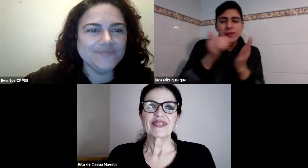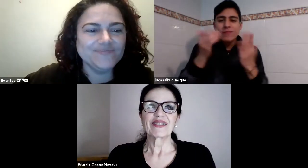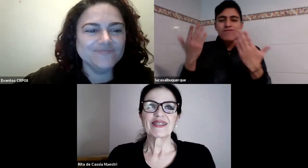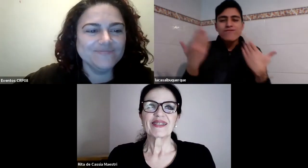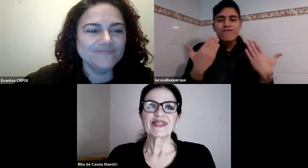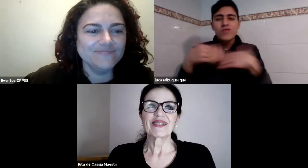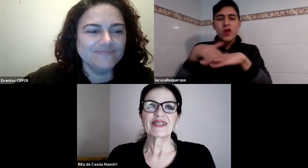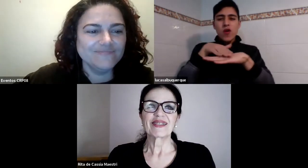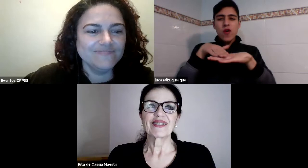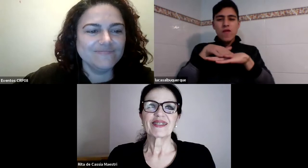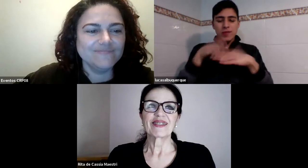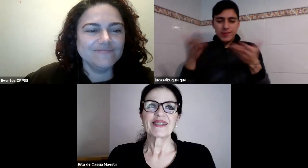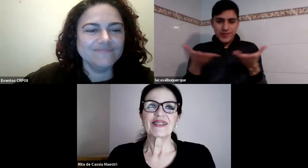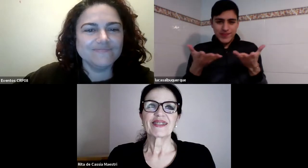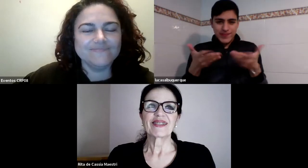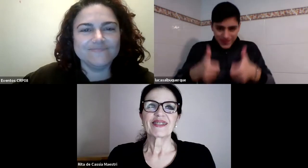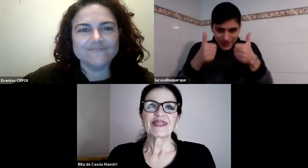conversa.